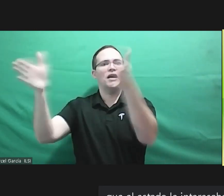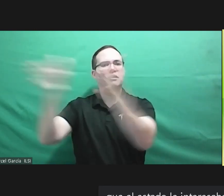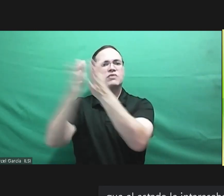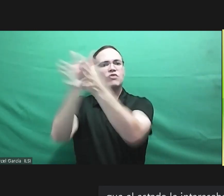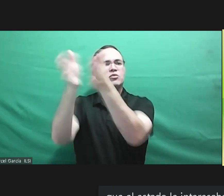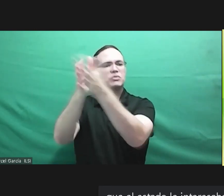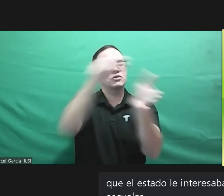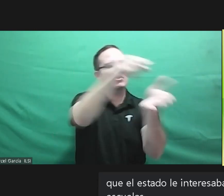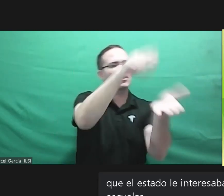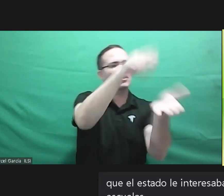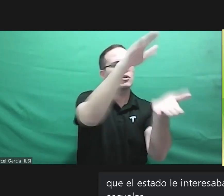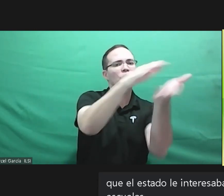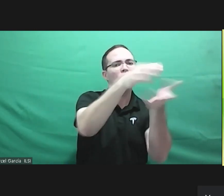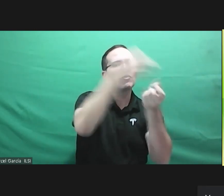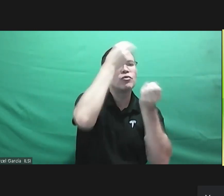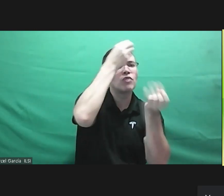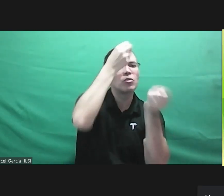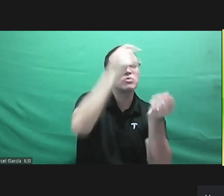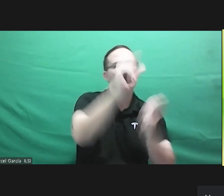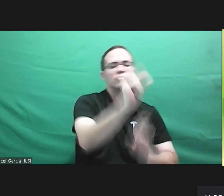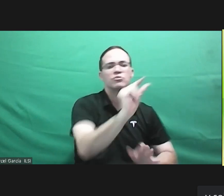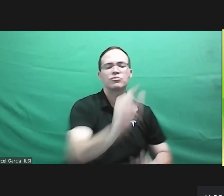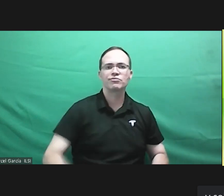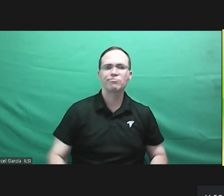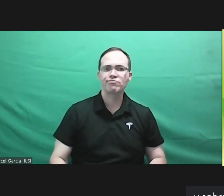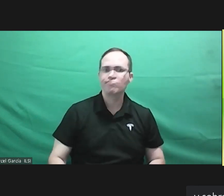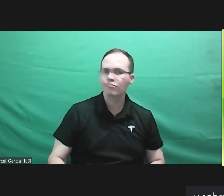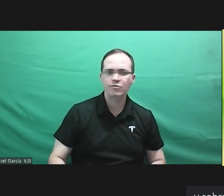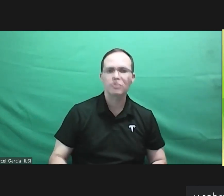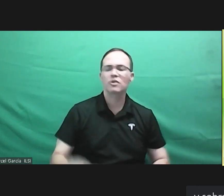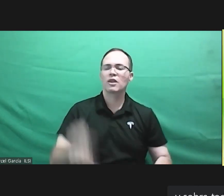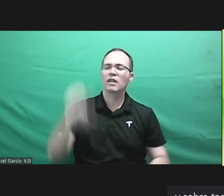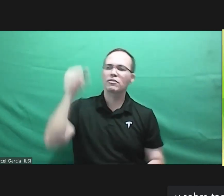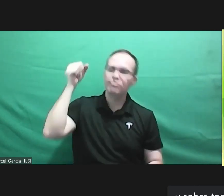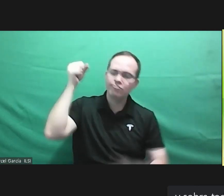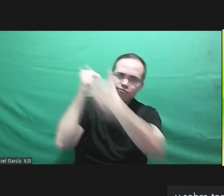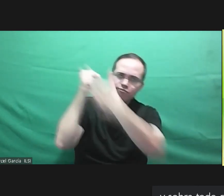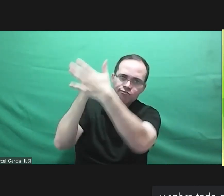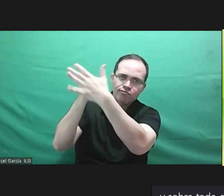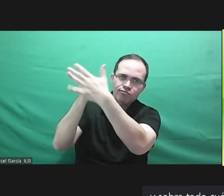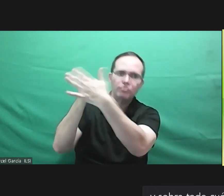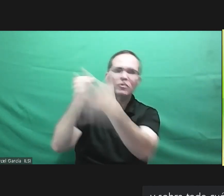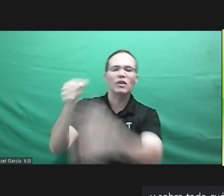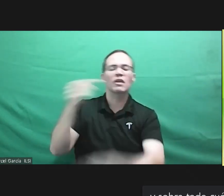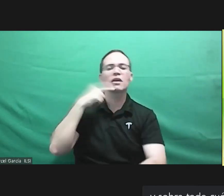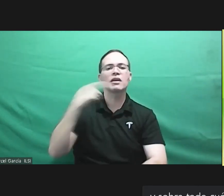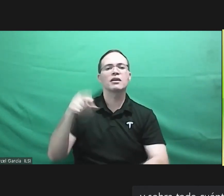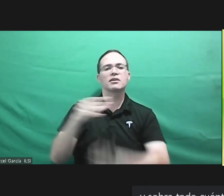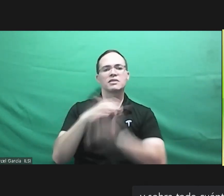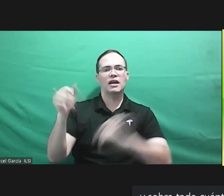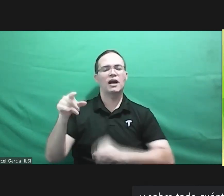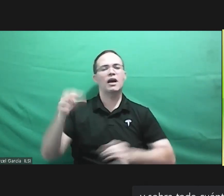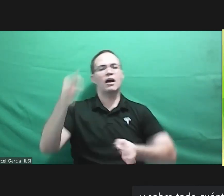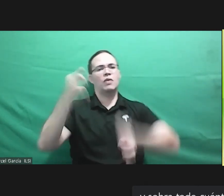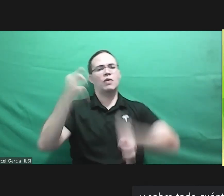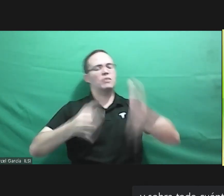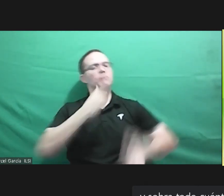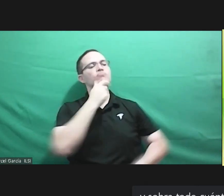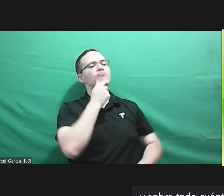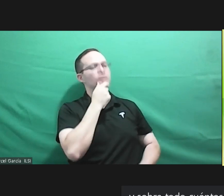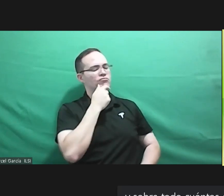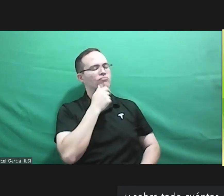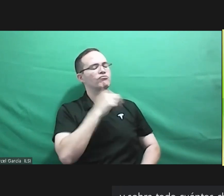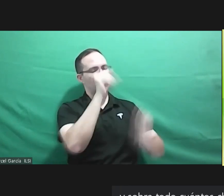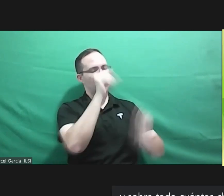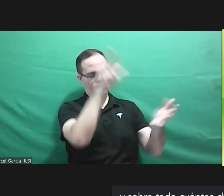cuántos chicos con discapacidad iban a escuela. Finalmente hay una sentencia favorable y el Estado actualmente está produciendo esos